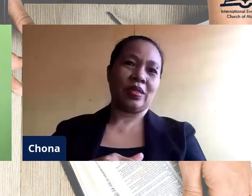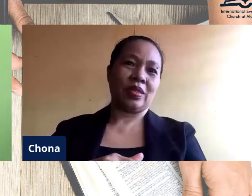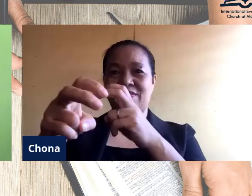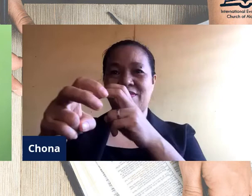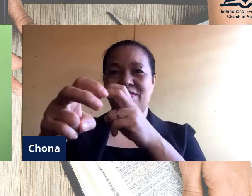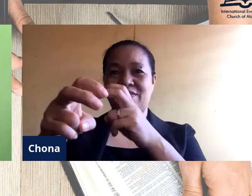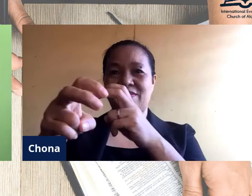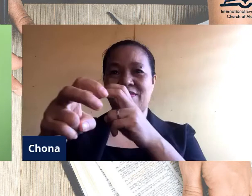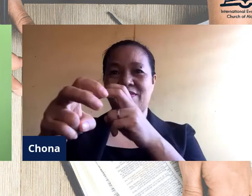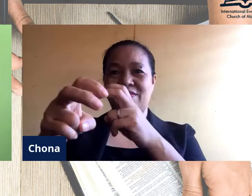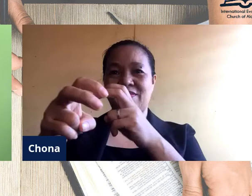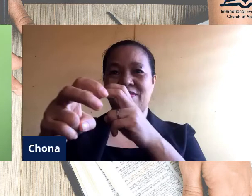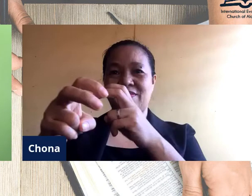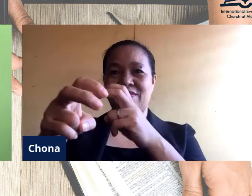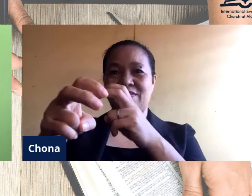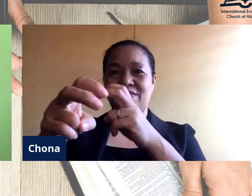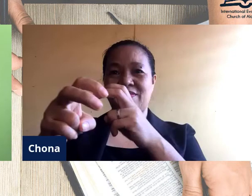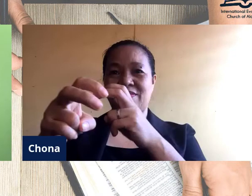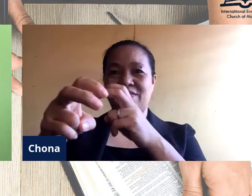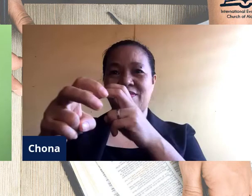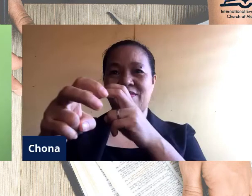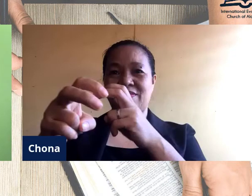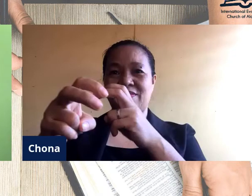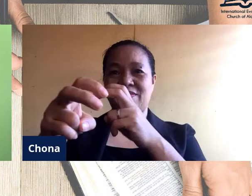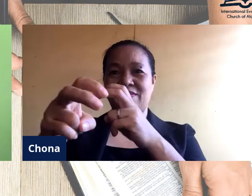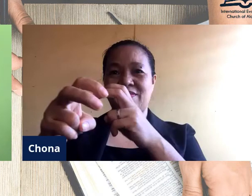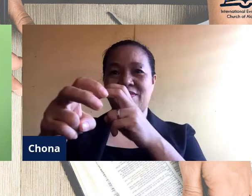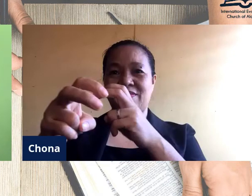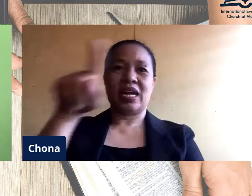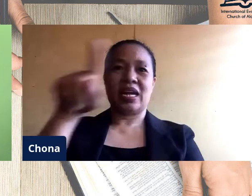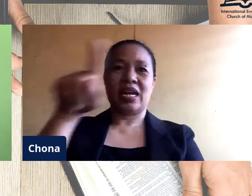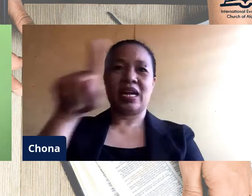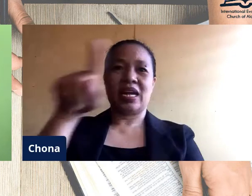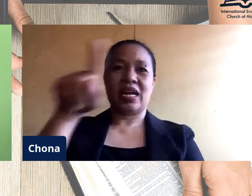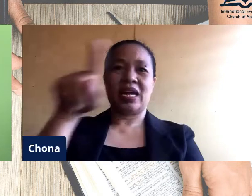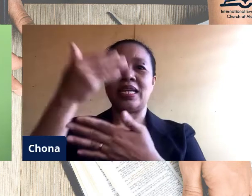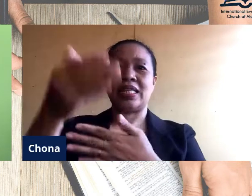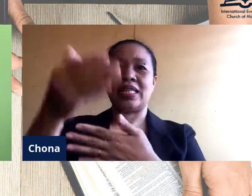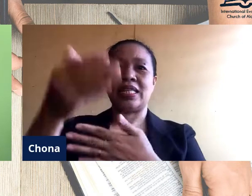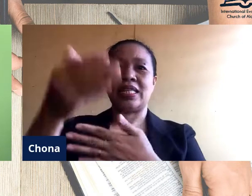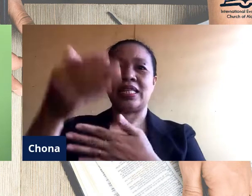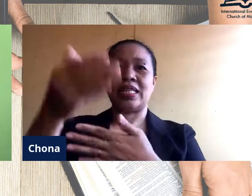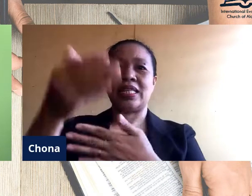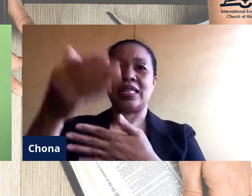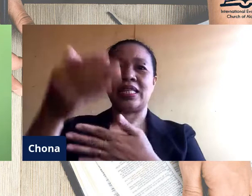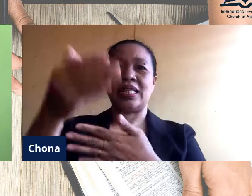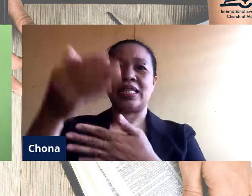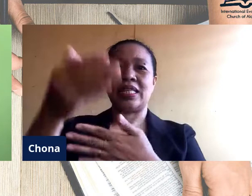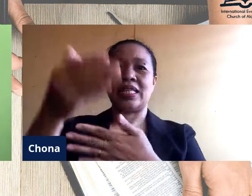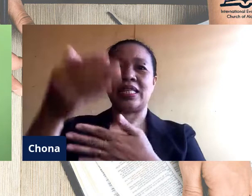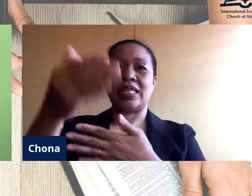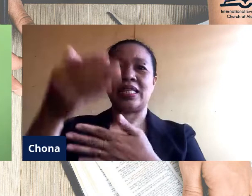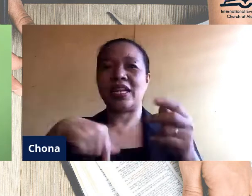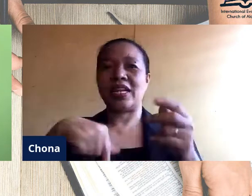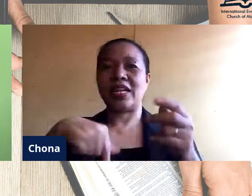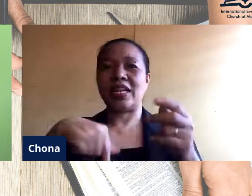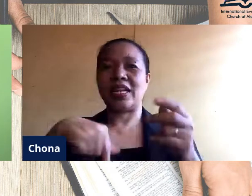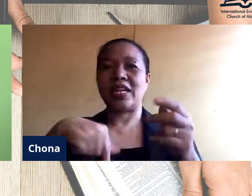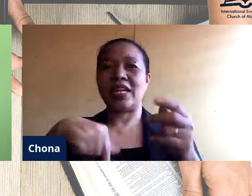Ayan, kami po ay ang inyong team, no, dito po sa Thursday's Devotion and Prayer. Ako po si Pastor